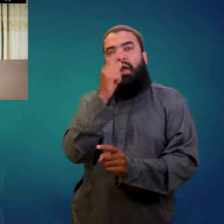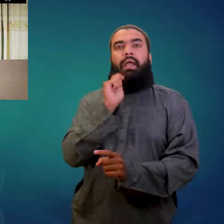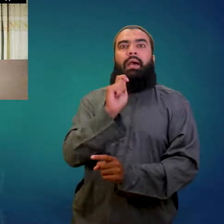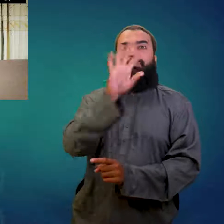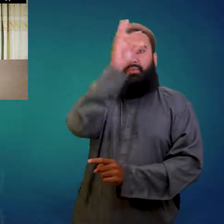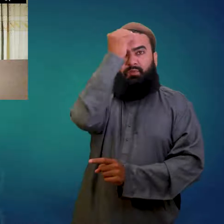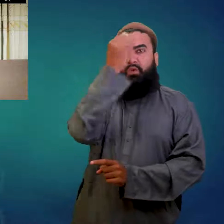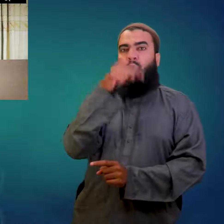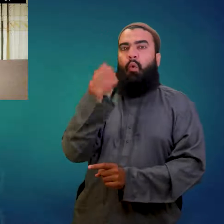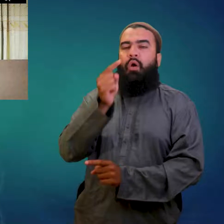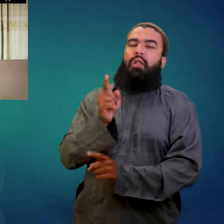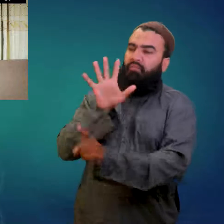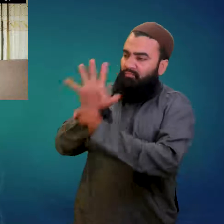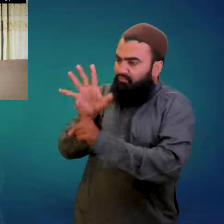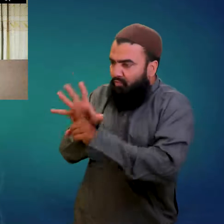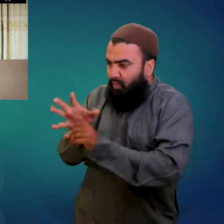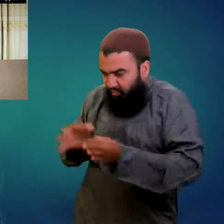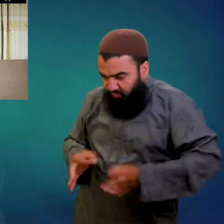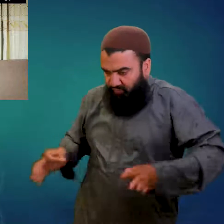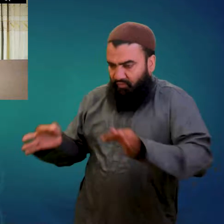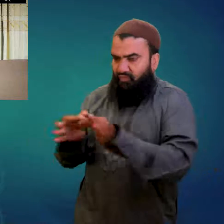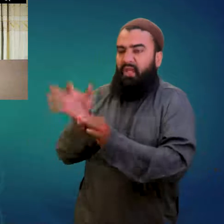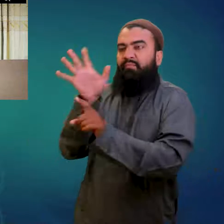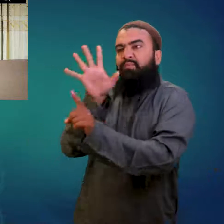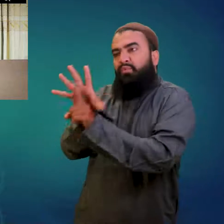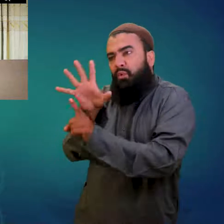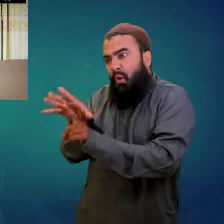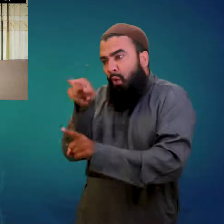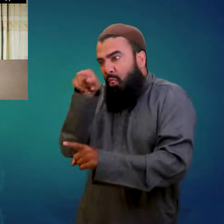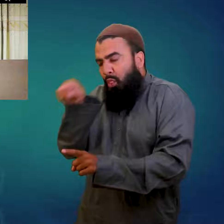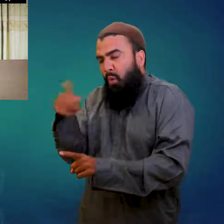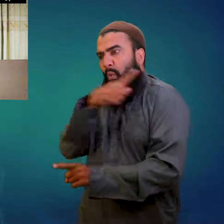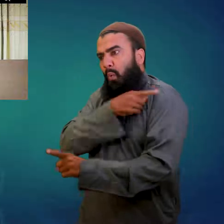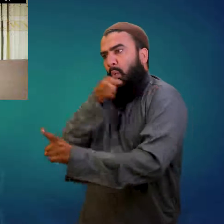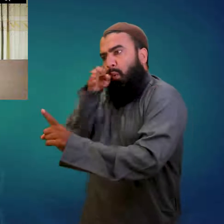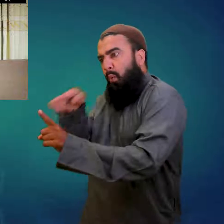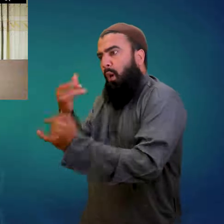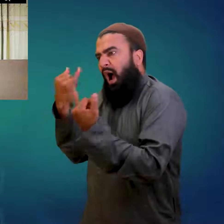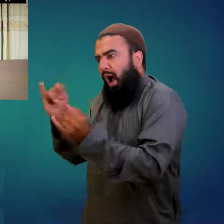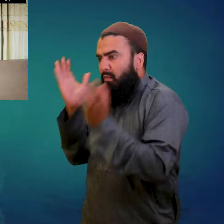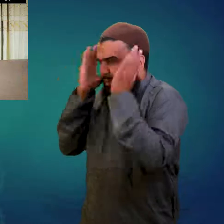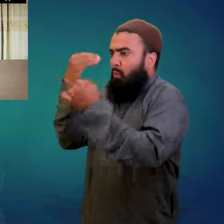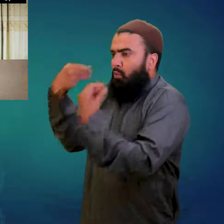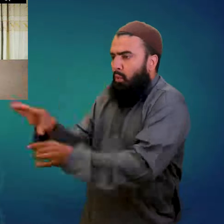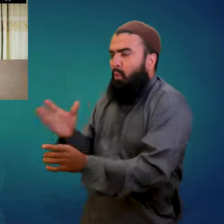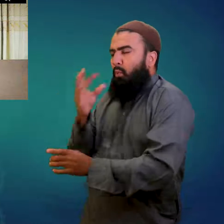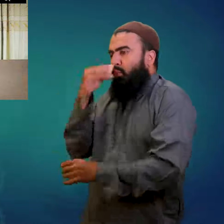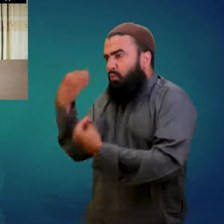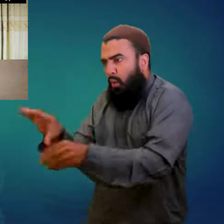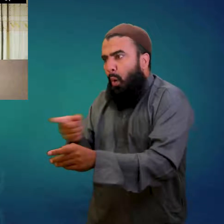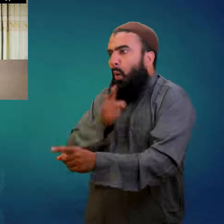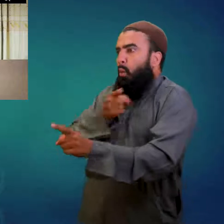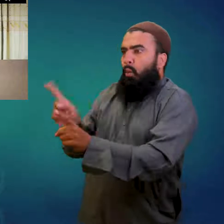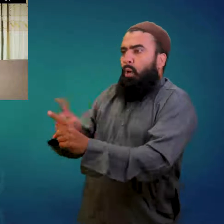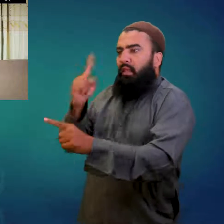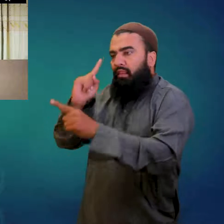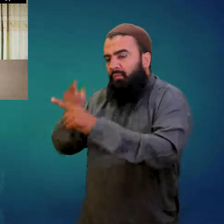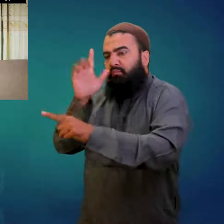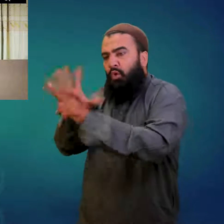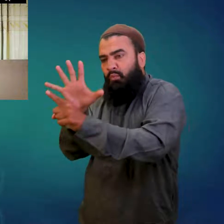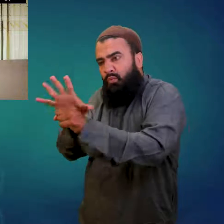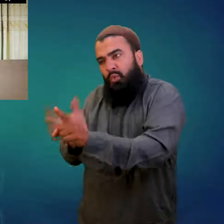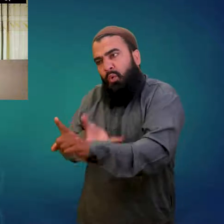کی اعمال کا نگہبان ہے۔ کلکم راعٍ و کلکم مسئول عن رعیتہ، تم میں سے ہر شخص کے بارے